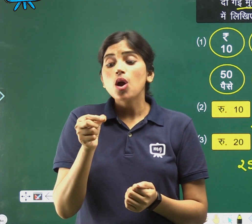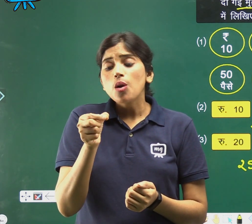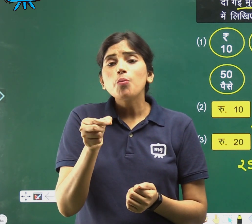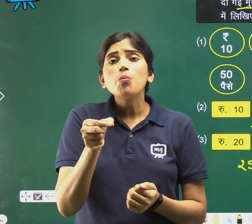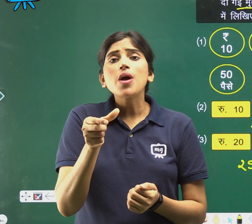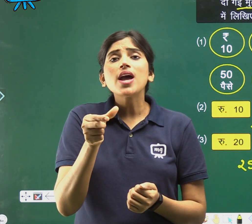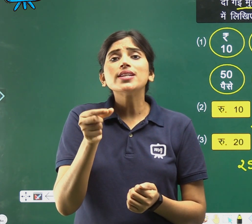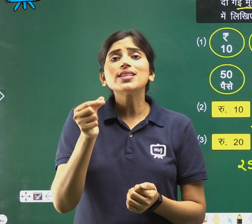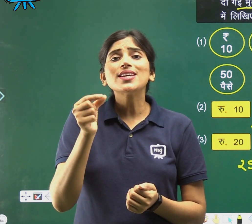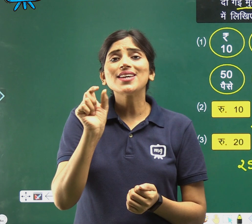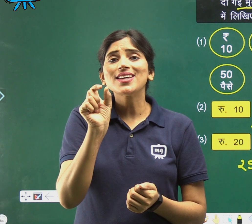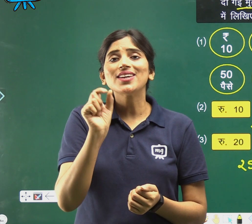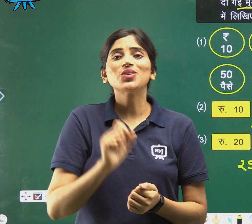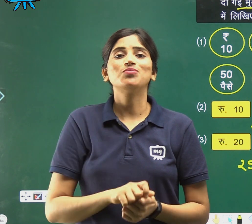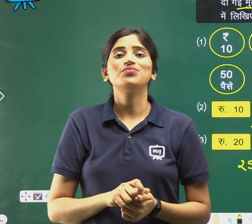पैसे।